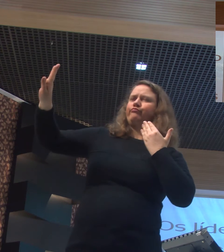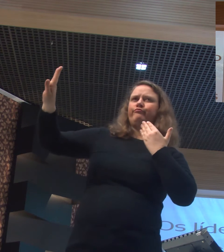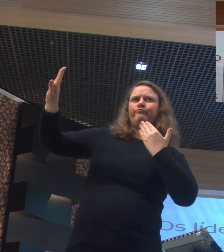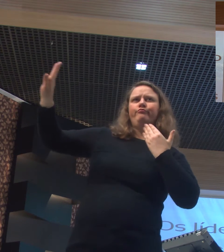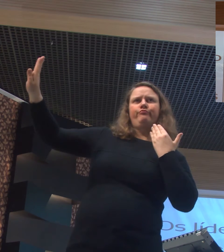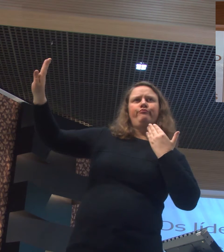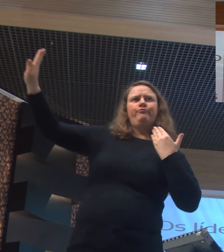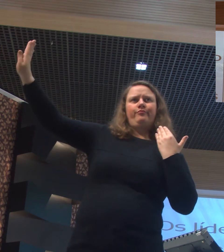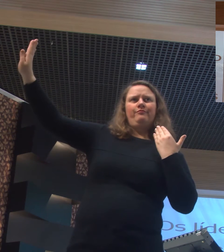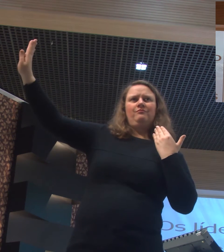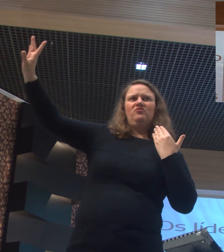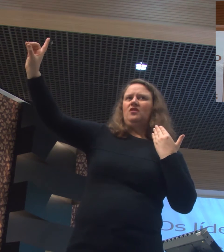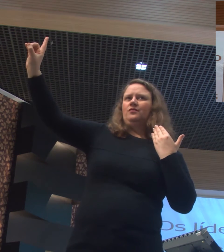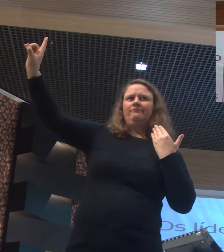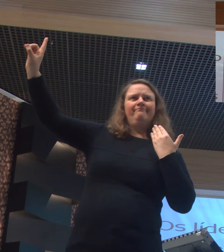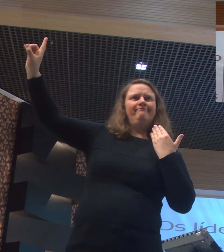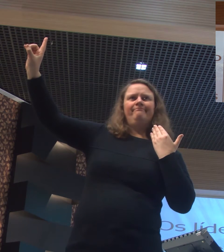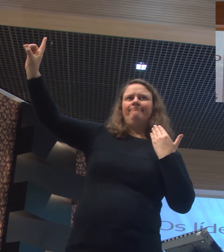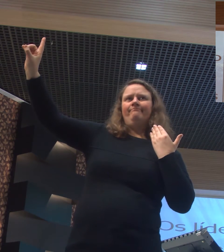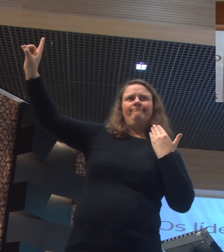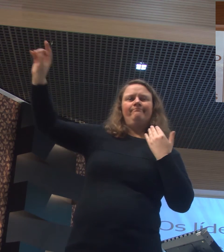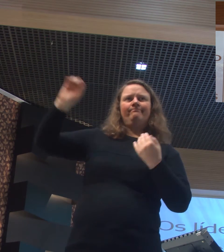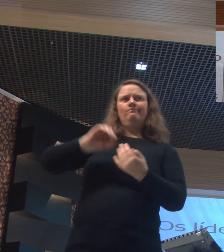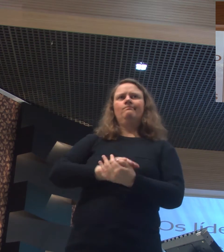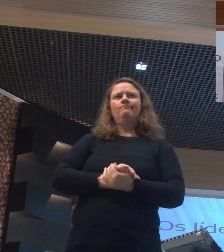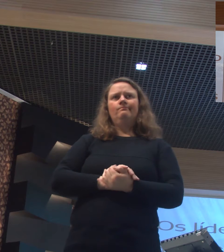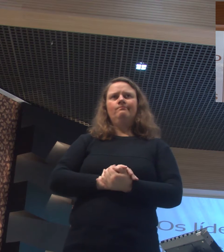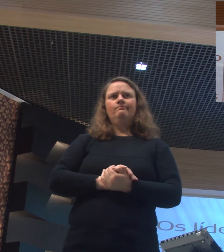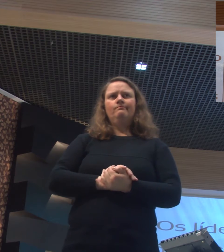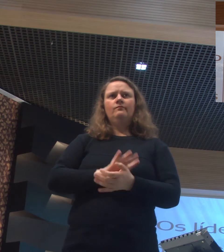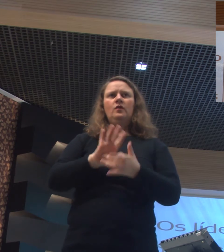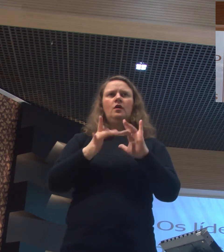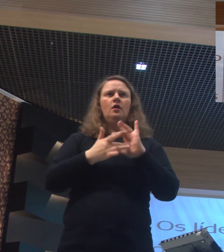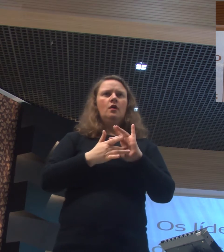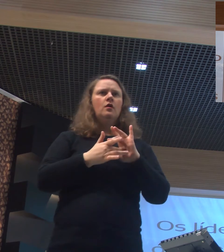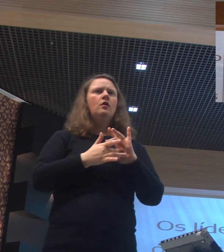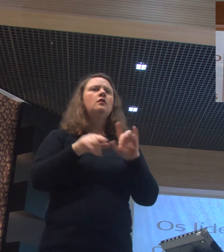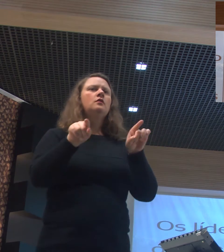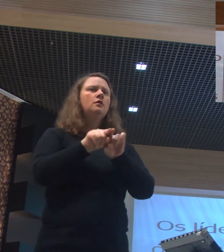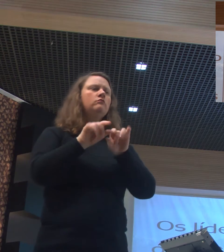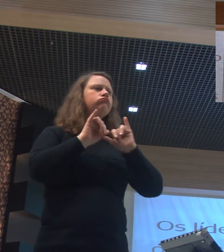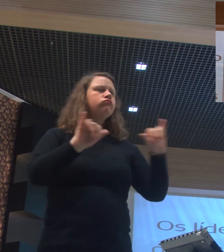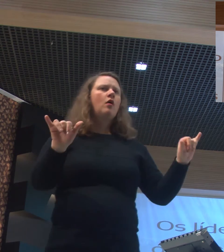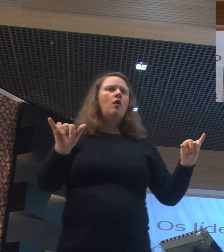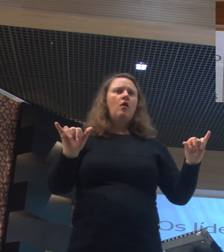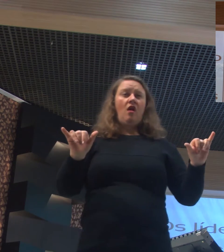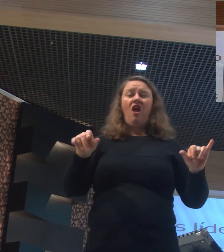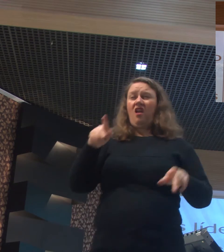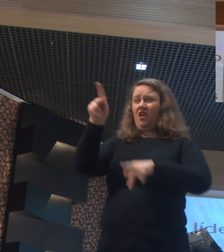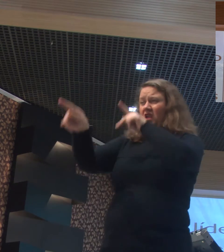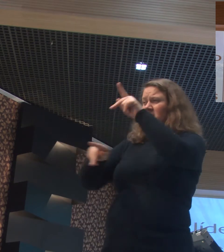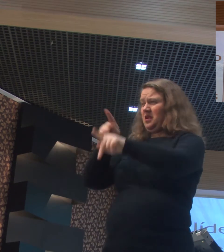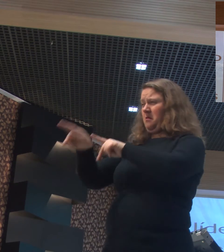Isaías 29:13 vai dizer uma reclamação divina e diz, esse povo me honra com seus lábios, mas o seu coração